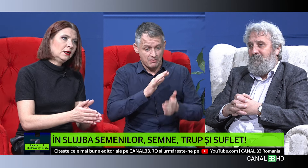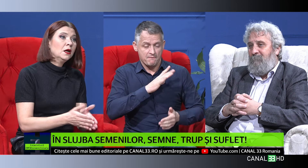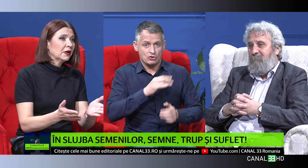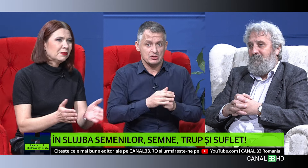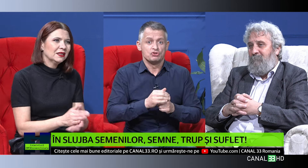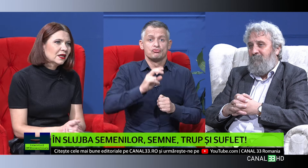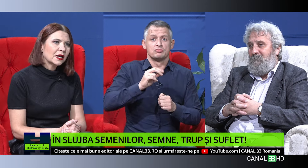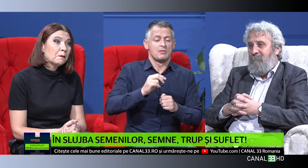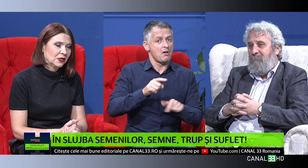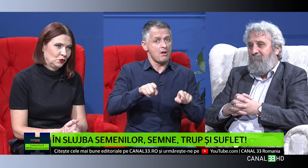germană. Marea Britanie are patru.